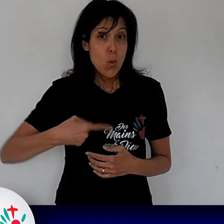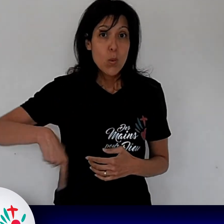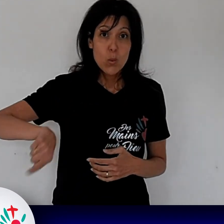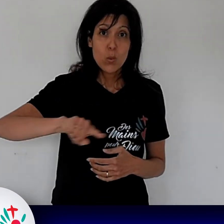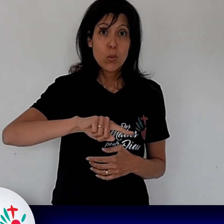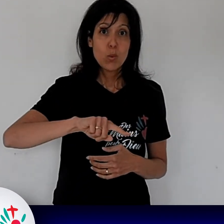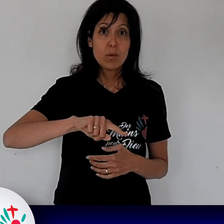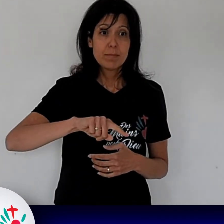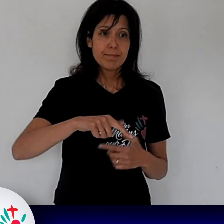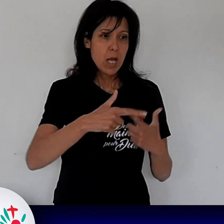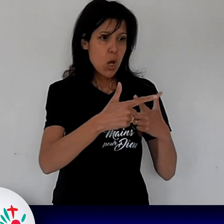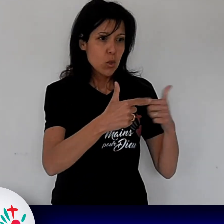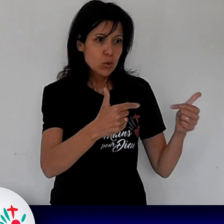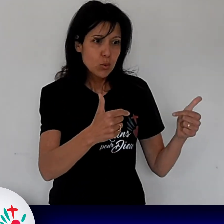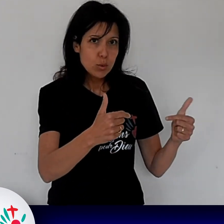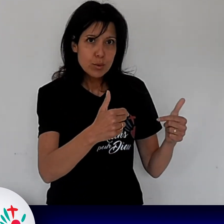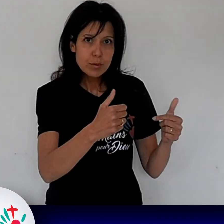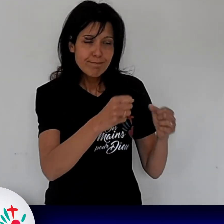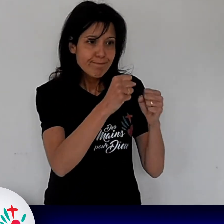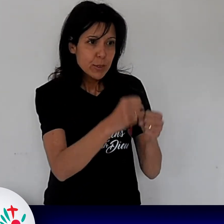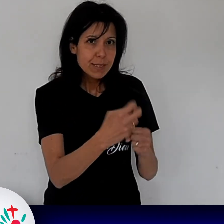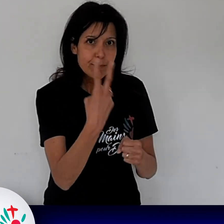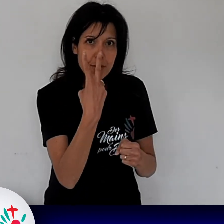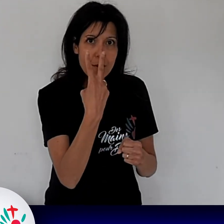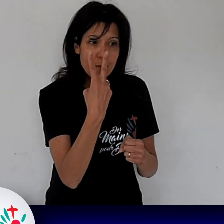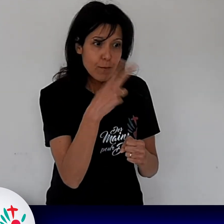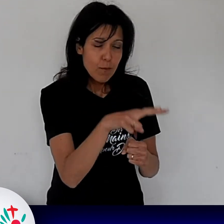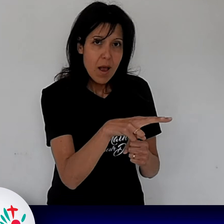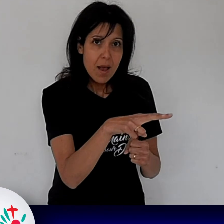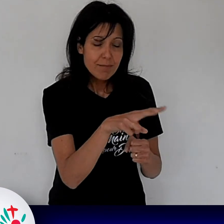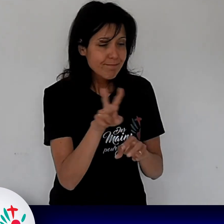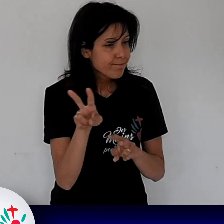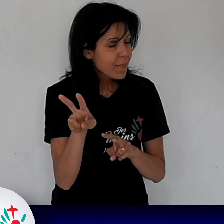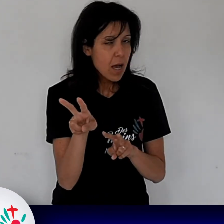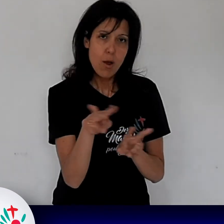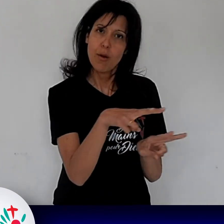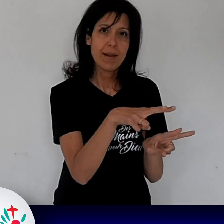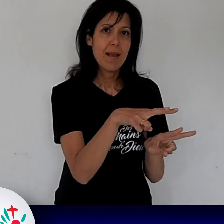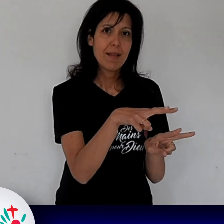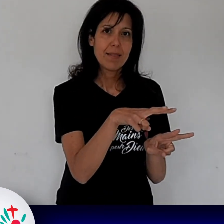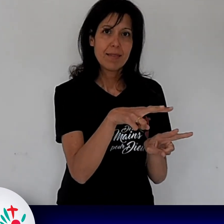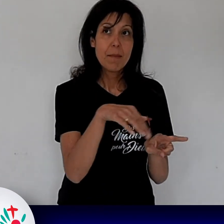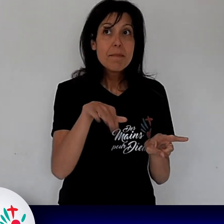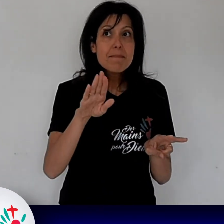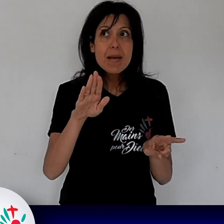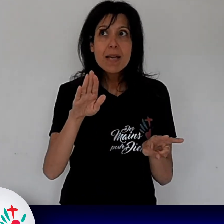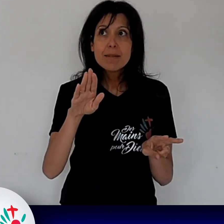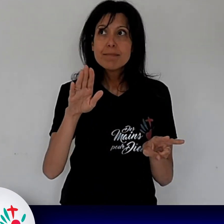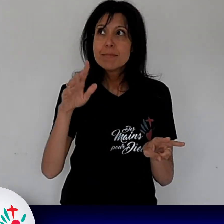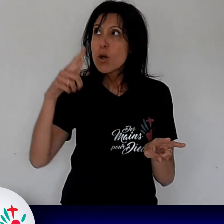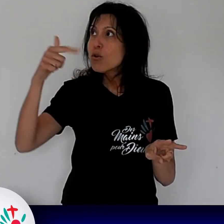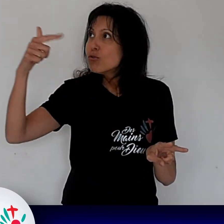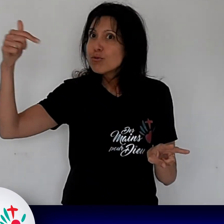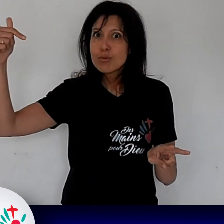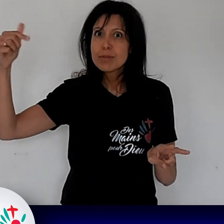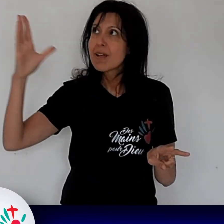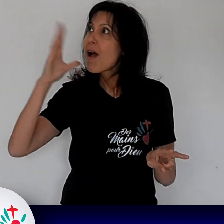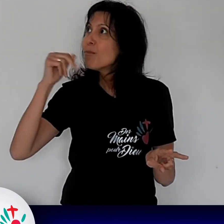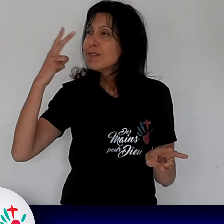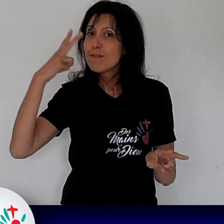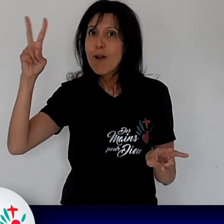mais à celles qui sont invisibles. Car les choses visibles sont